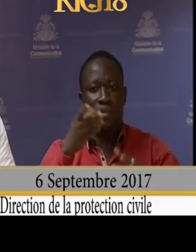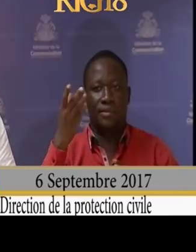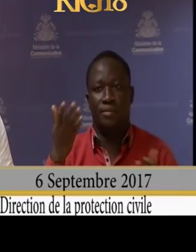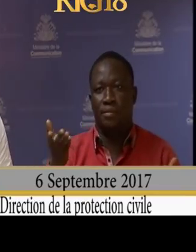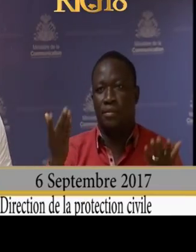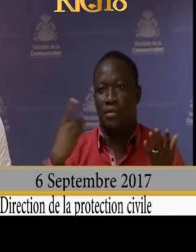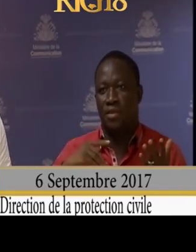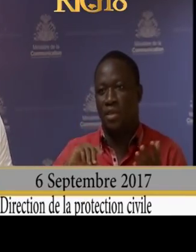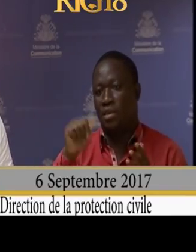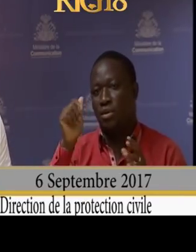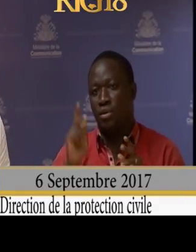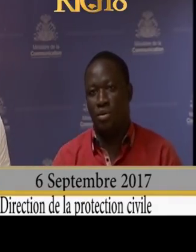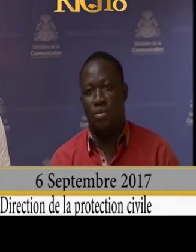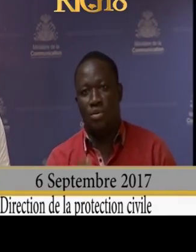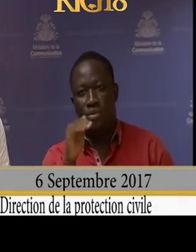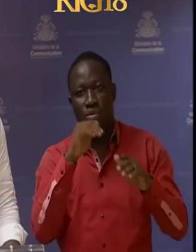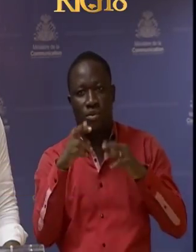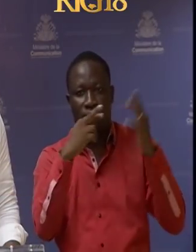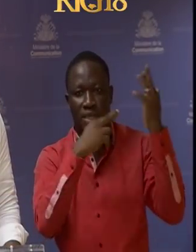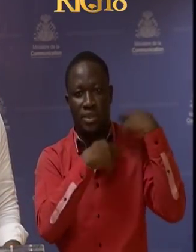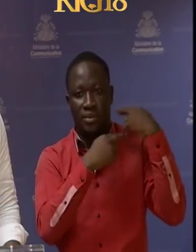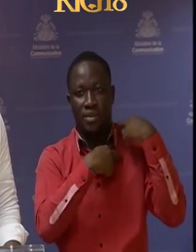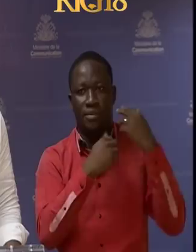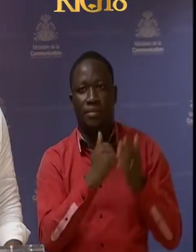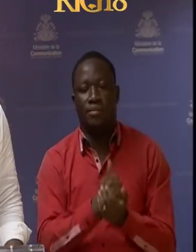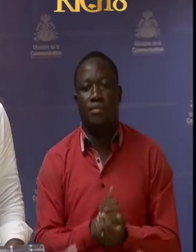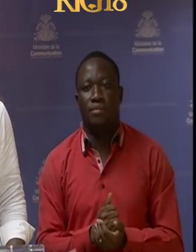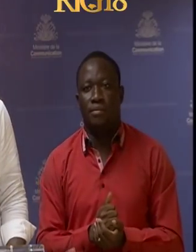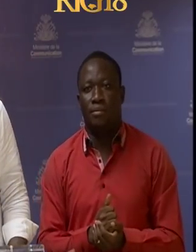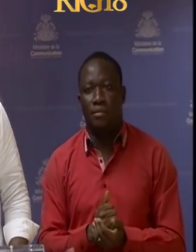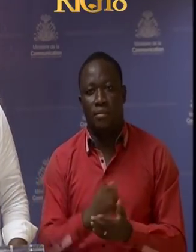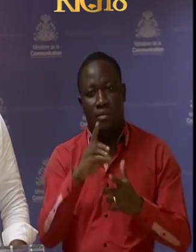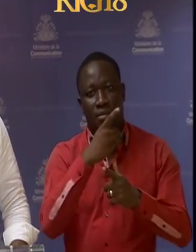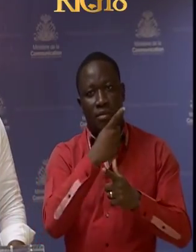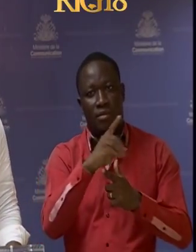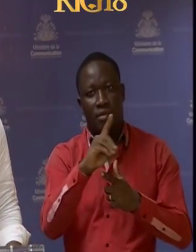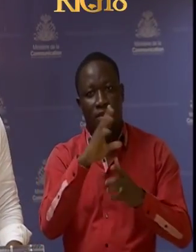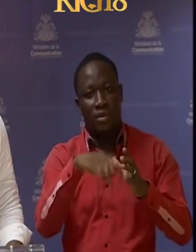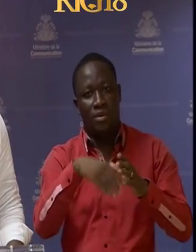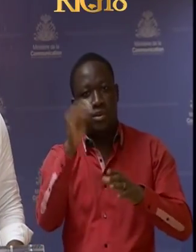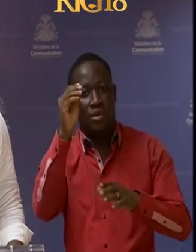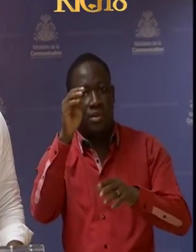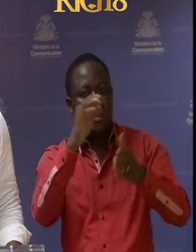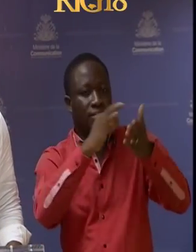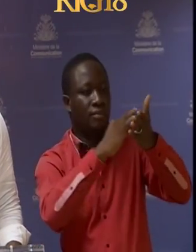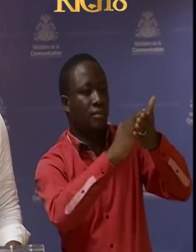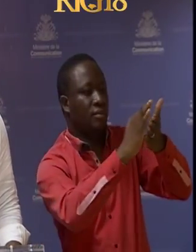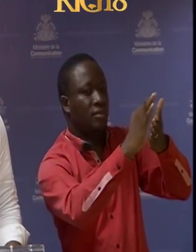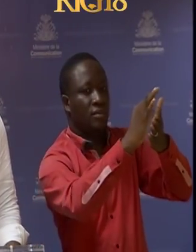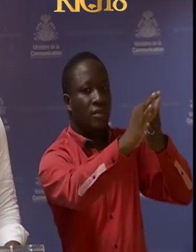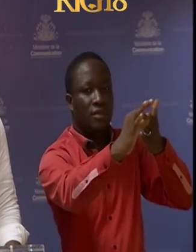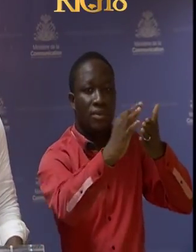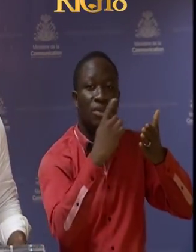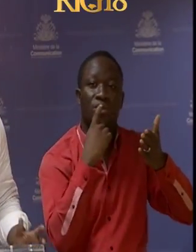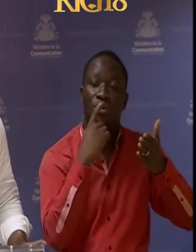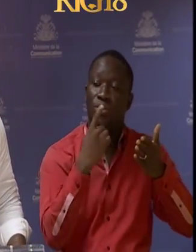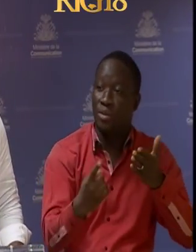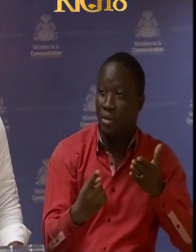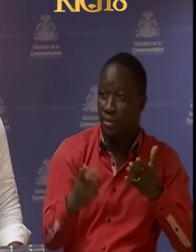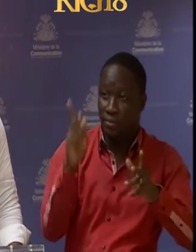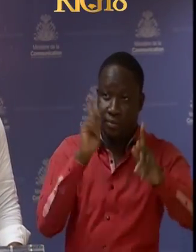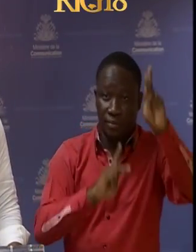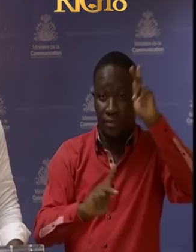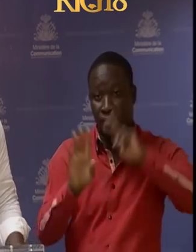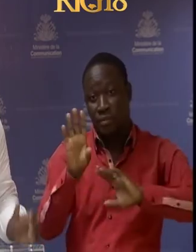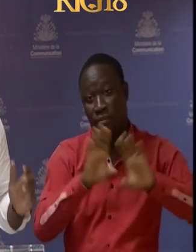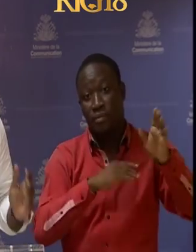kazek c'est eux même qui responsable au niveau de localité yo et de quartier yo. Donc lorsque yo sorti en avis, lorsque yo bay un conseil, lorsque yo di moun, lorsque di population